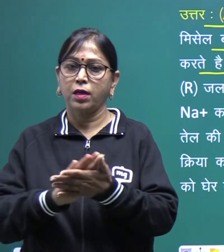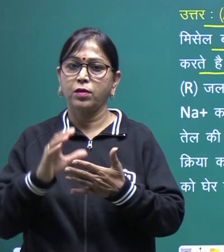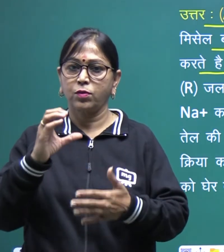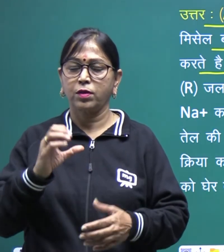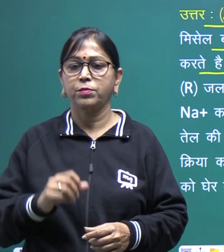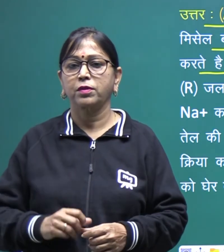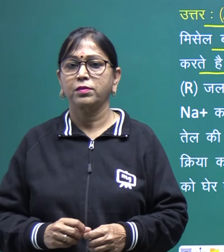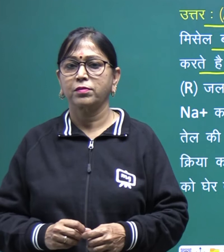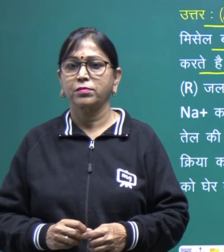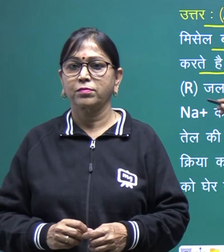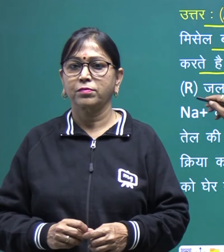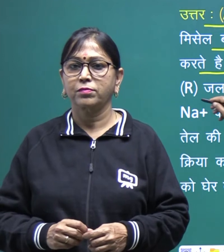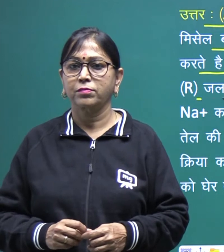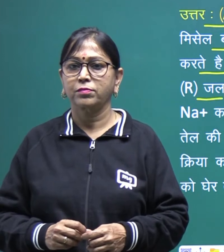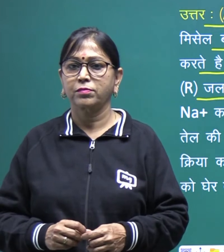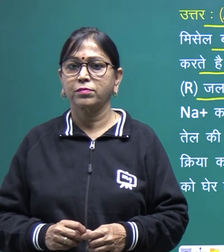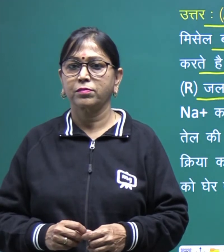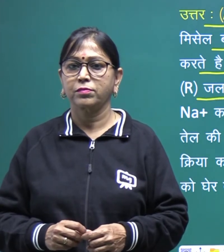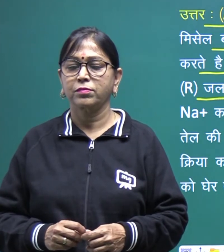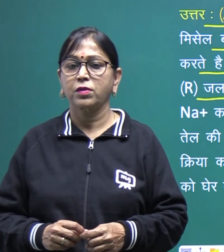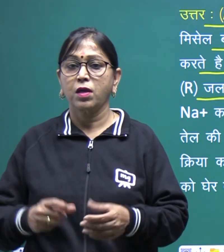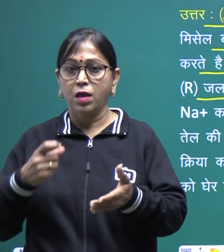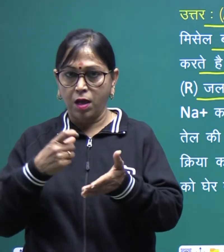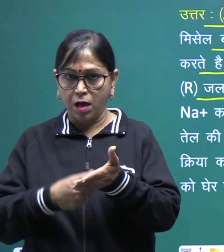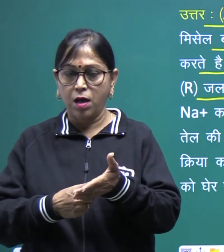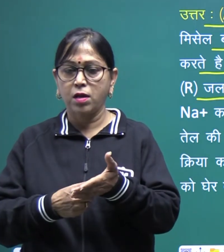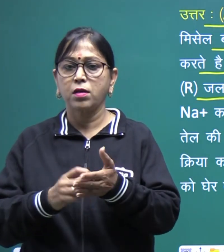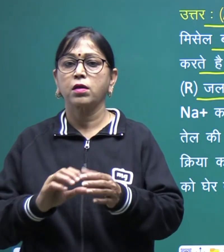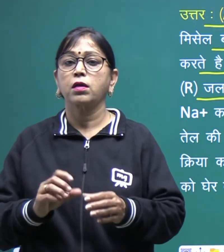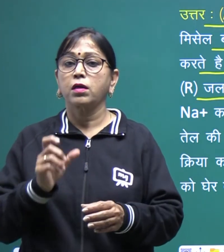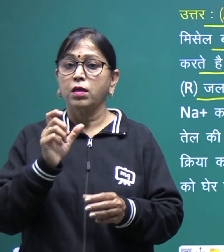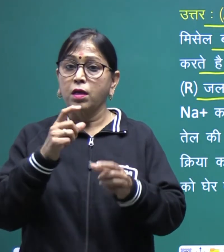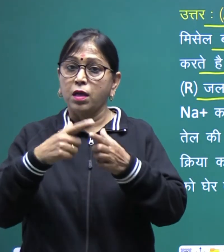हाइड्रोकार्बन, 8 जलविरागी सिरा,